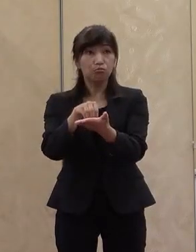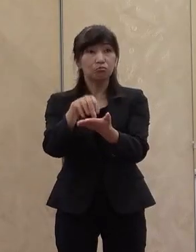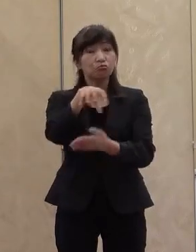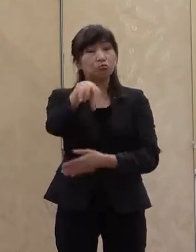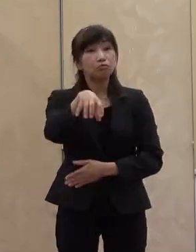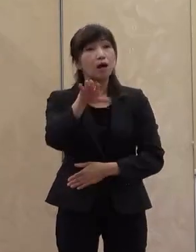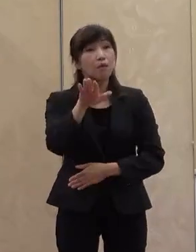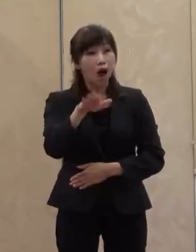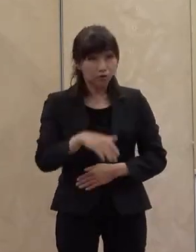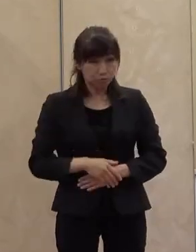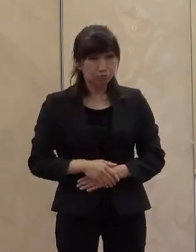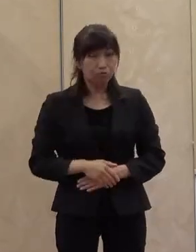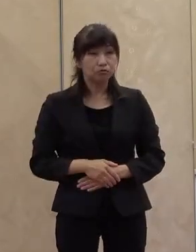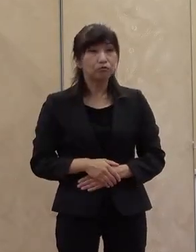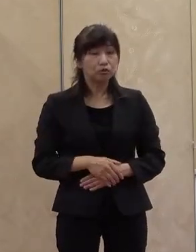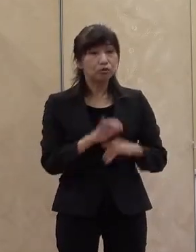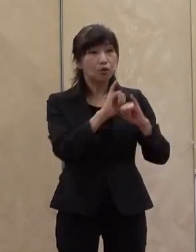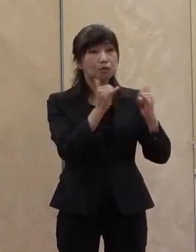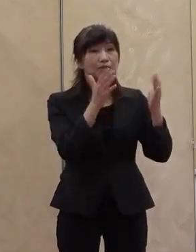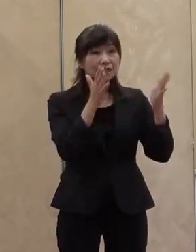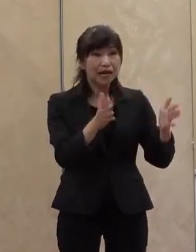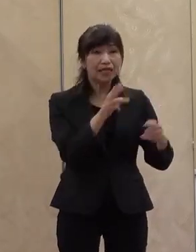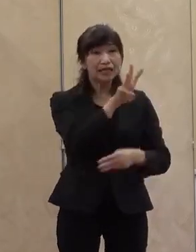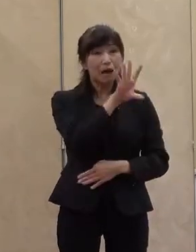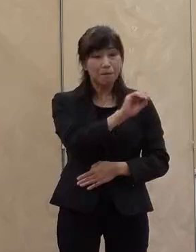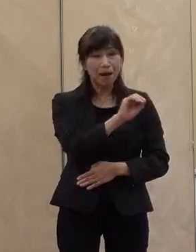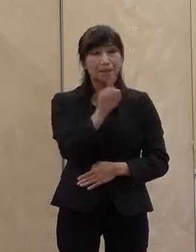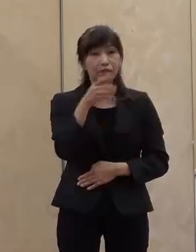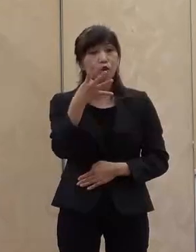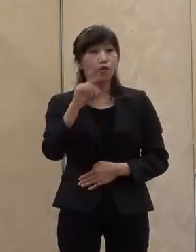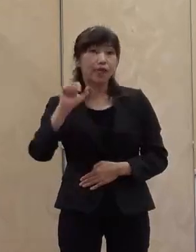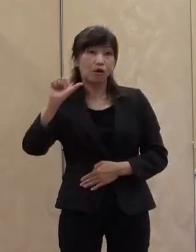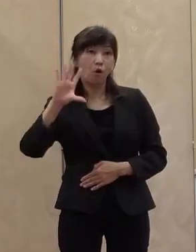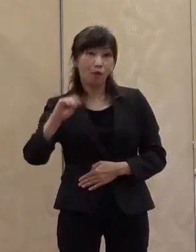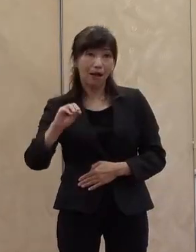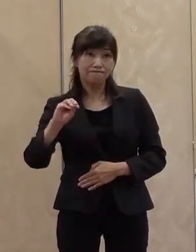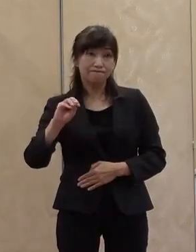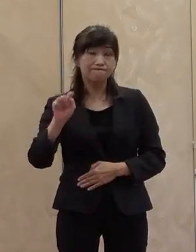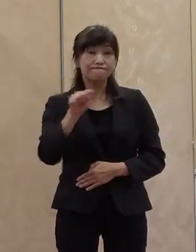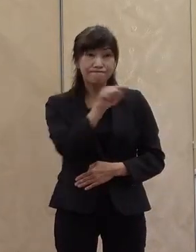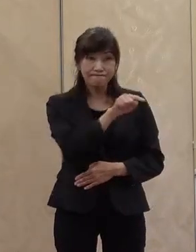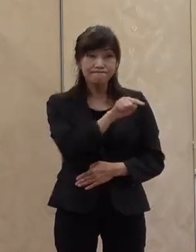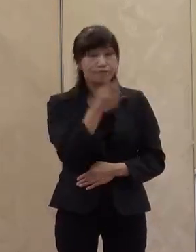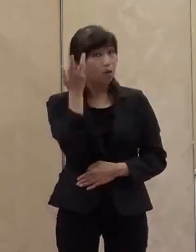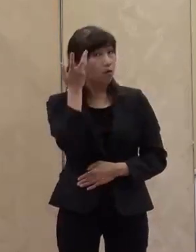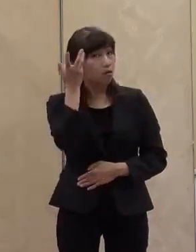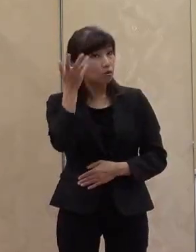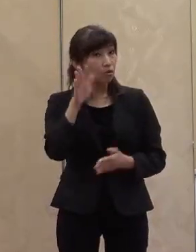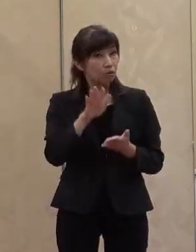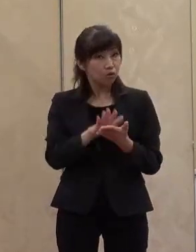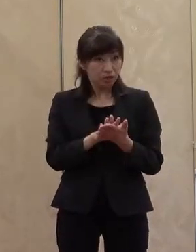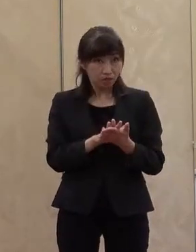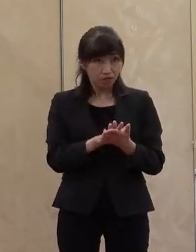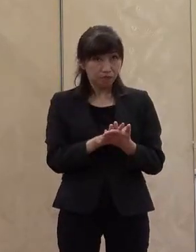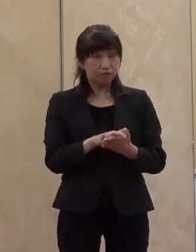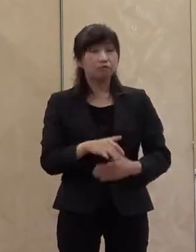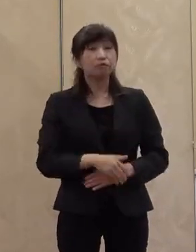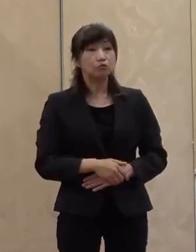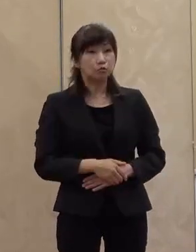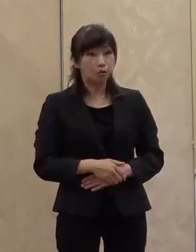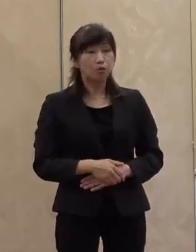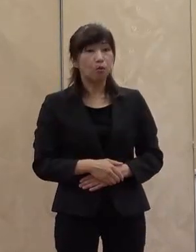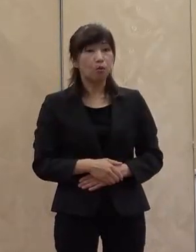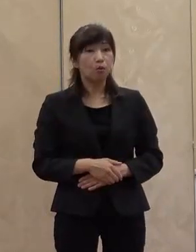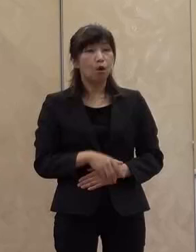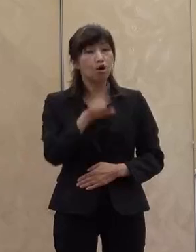ですね、民間で3万、ハローワークで約 4.5 万人ぐらいが回ると想定してますが、それではやっぱり